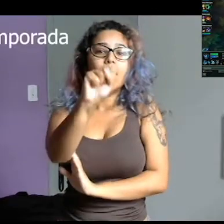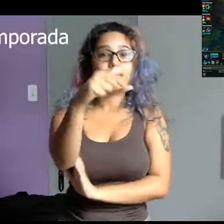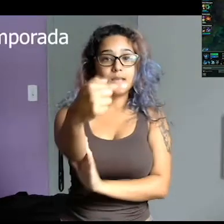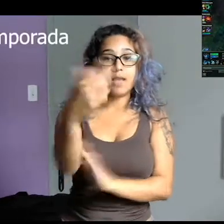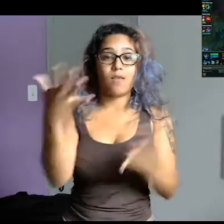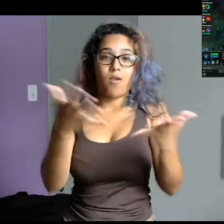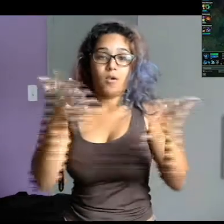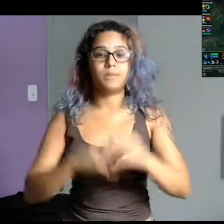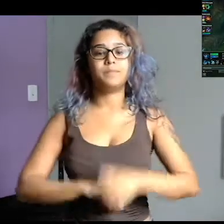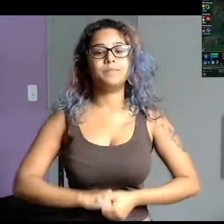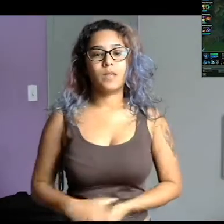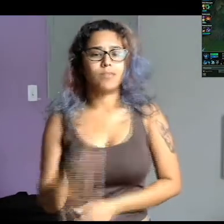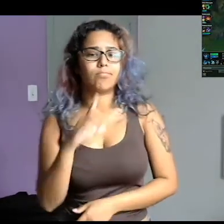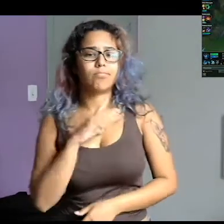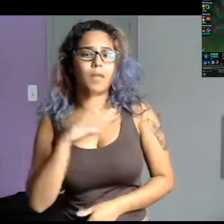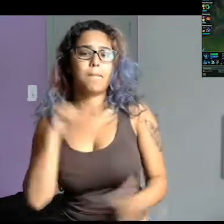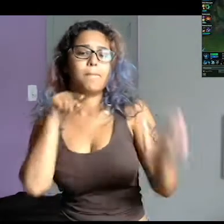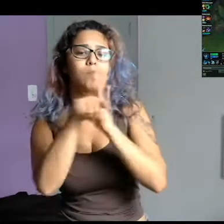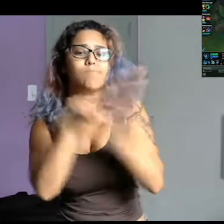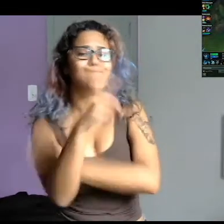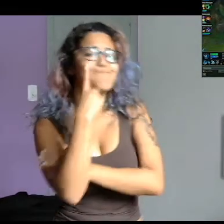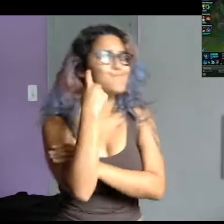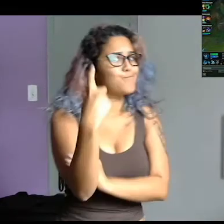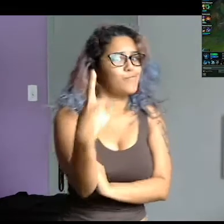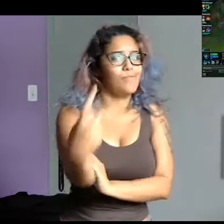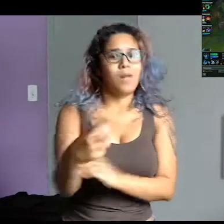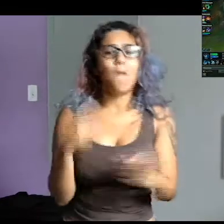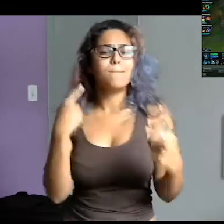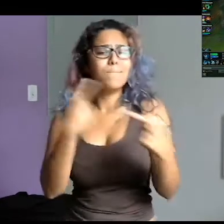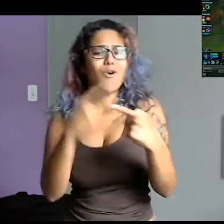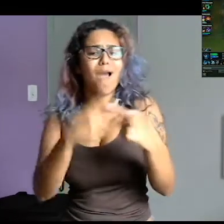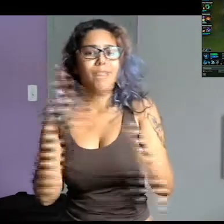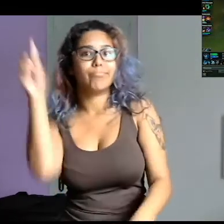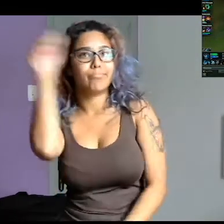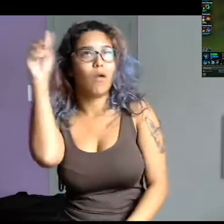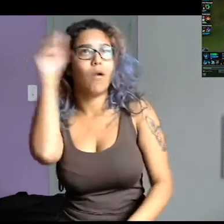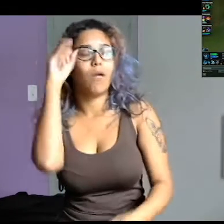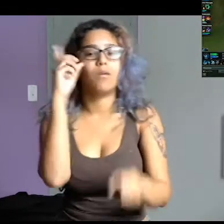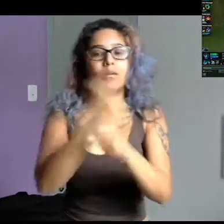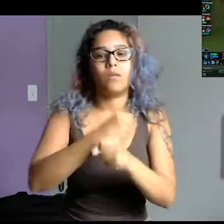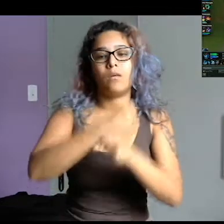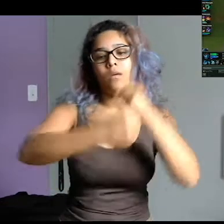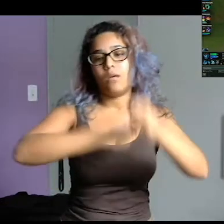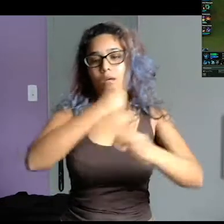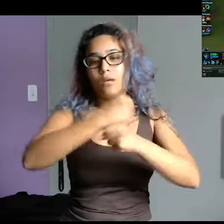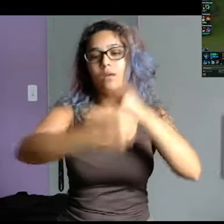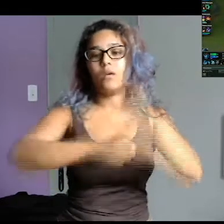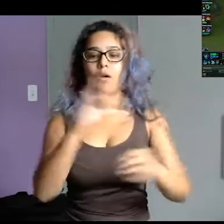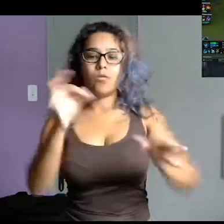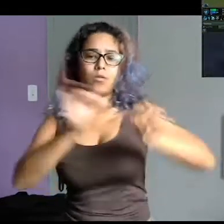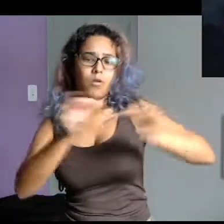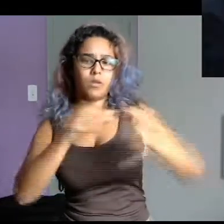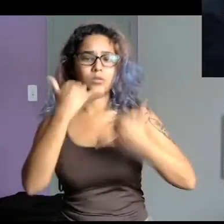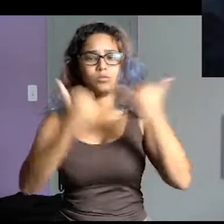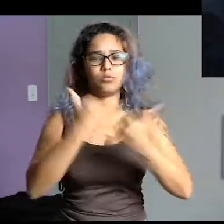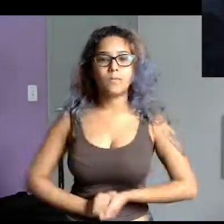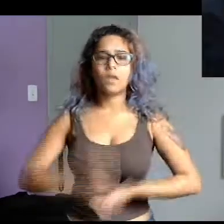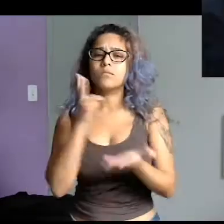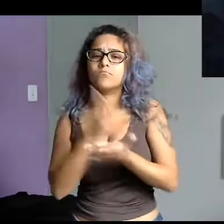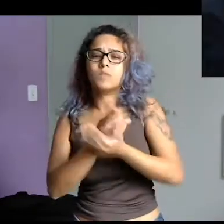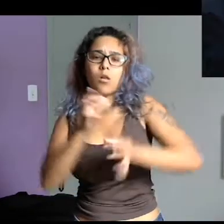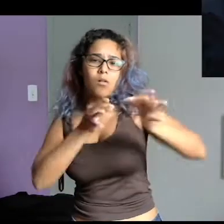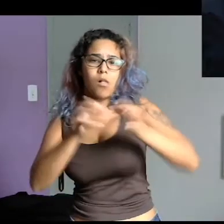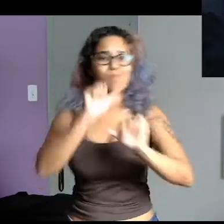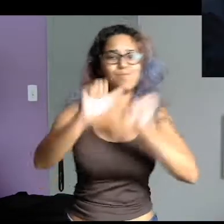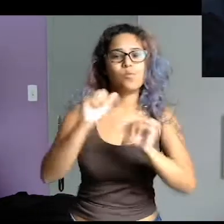acontecer aí nessa pré-temporada. E acho que a primeira pergunta, e talvez uma das mais interessantes, é justamente por que a gente mexe todo ano no jogo. A gente altera o jogo muitas